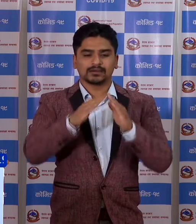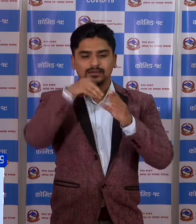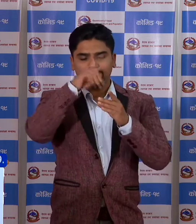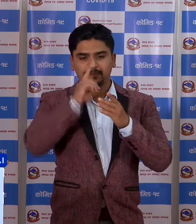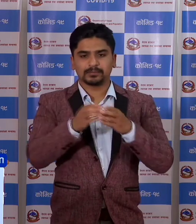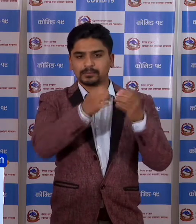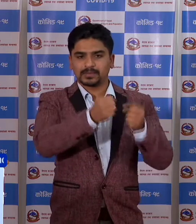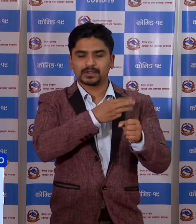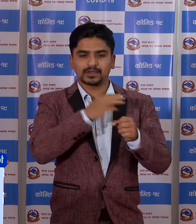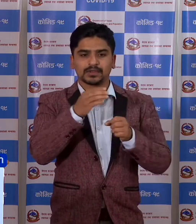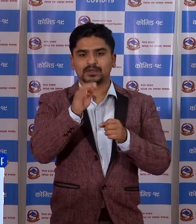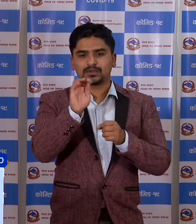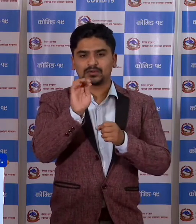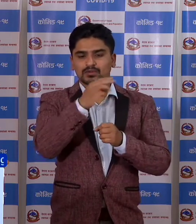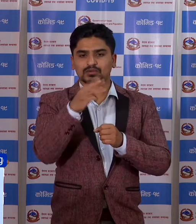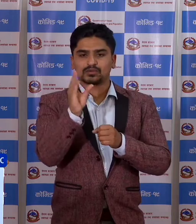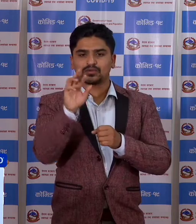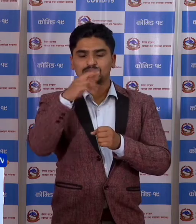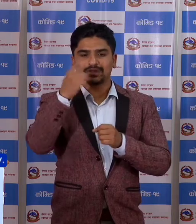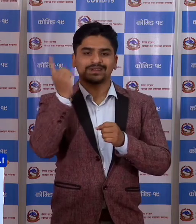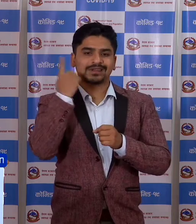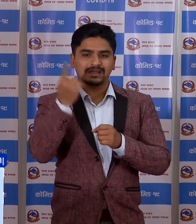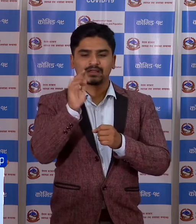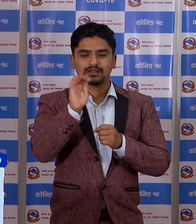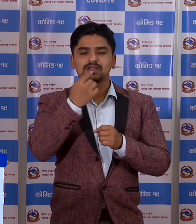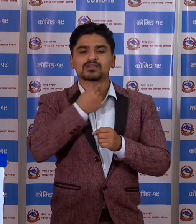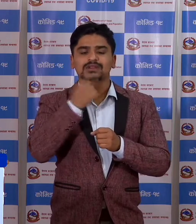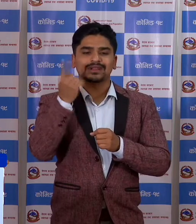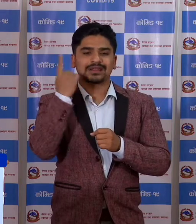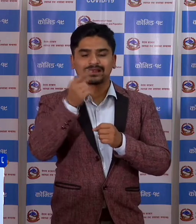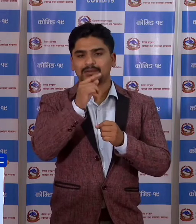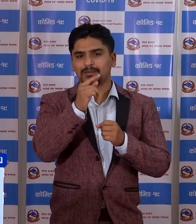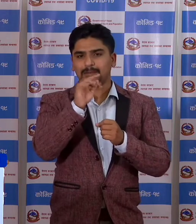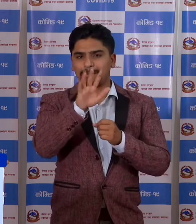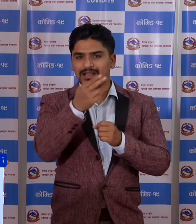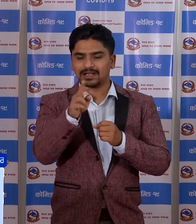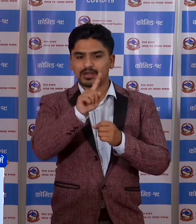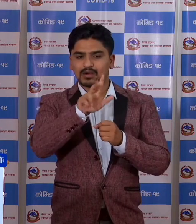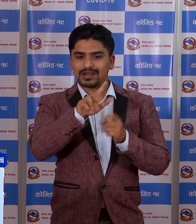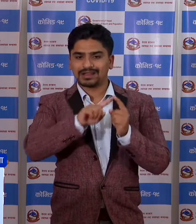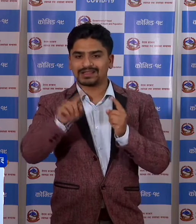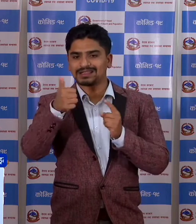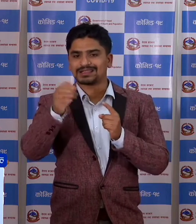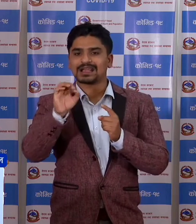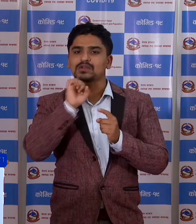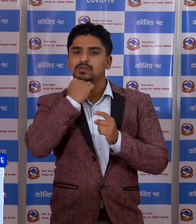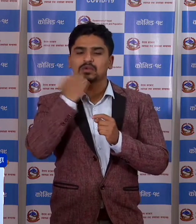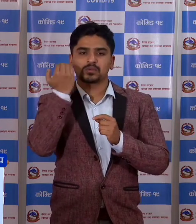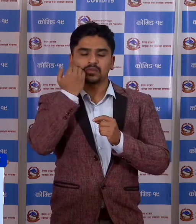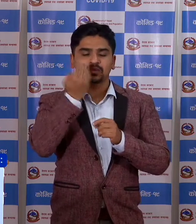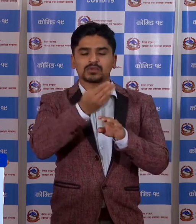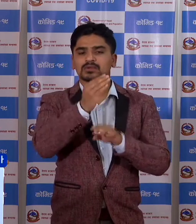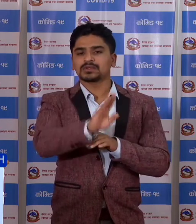क्वारेन्टाइन में रहकर सूर्यनारायण सत्यनारायण मौरभैता क्वारेन्टाइन में 5 जना 18 देखि 60 वर्ष उमेर का